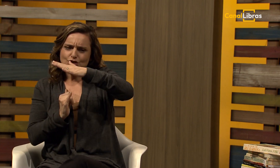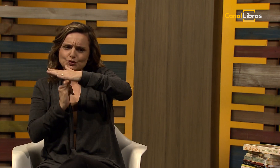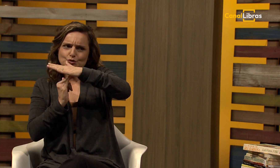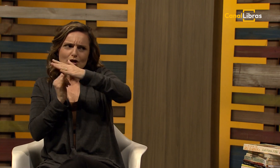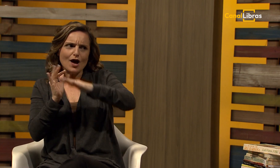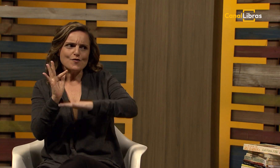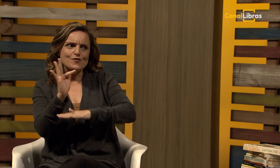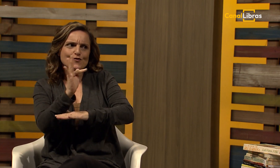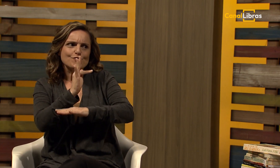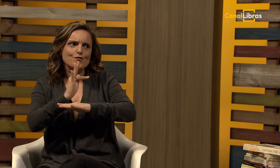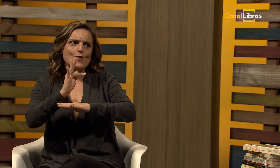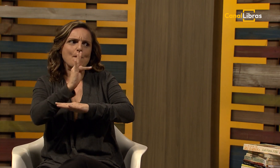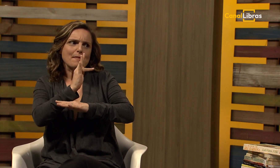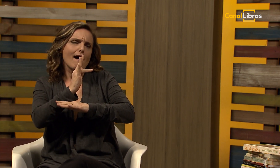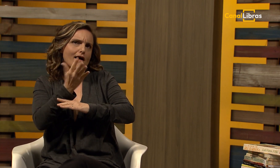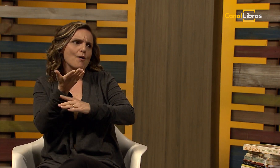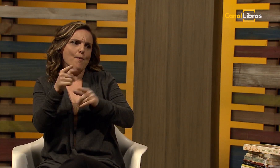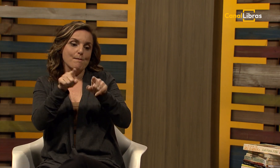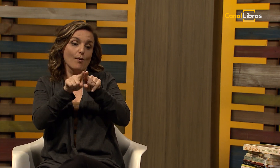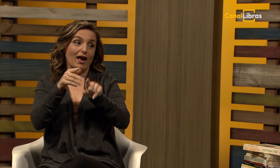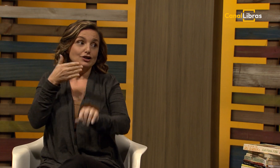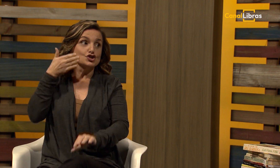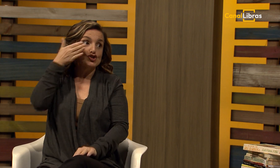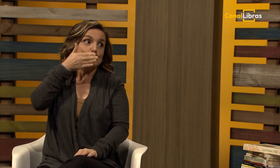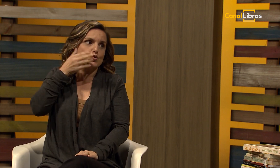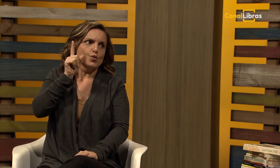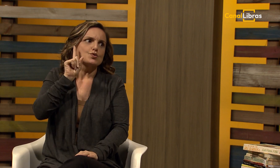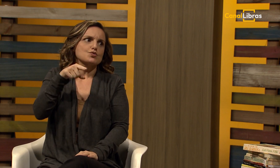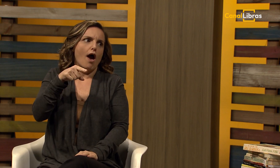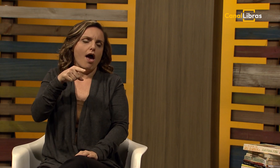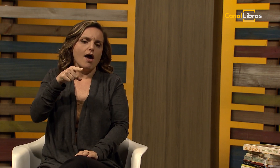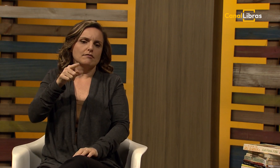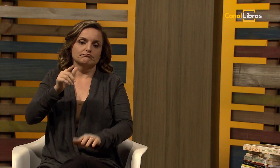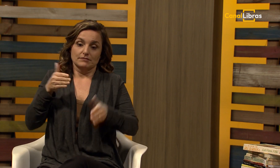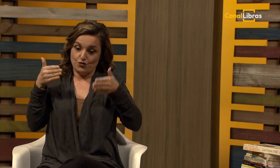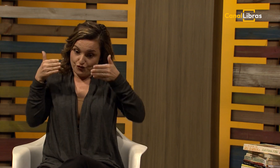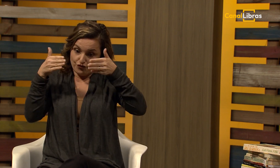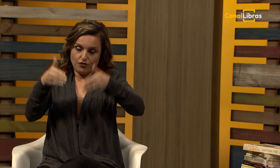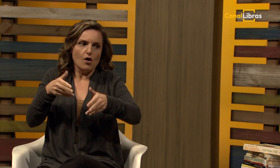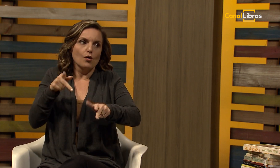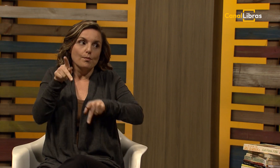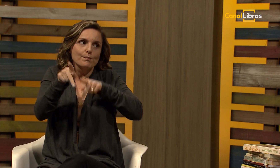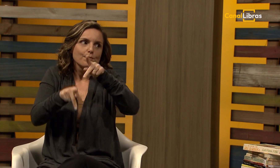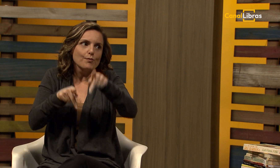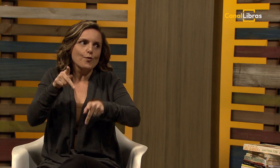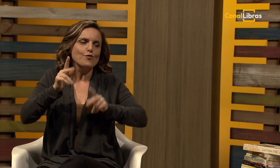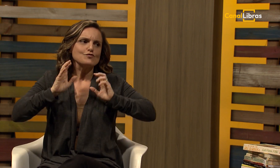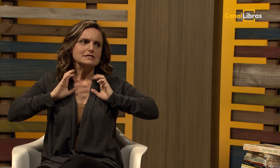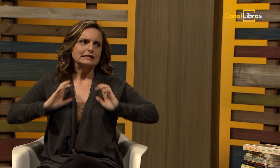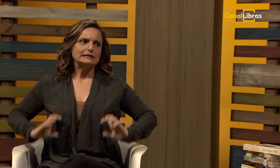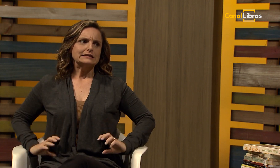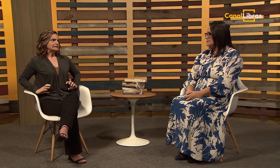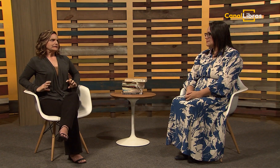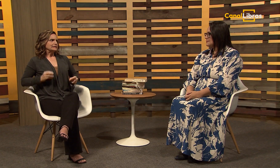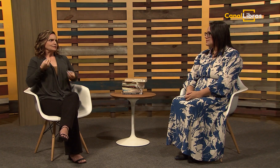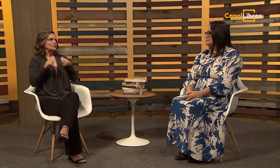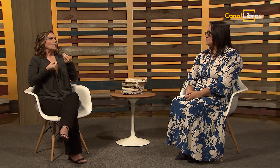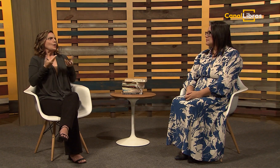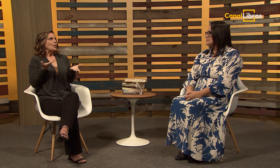institucionais, cujos discursos abrangem esferas de interesse público e também de cidadania?